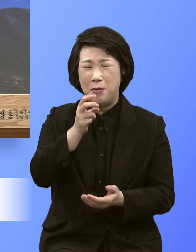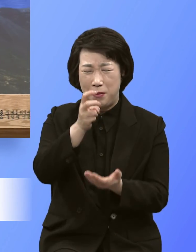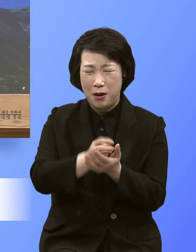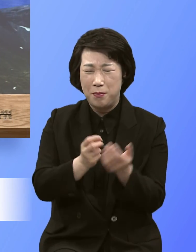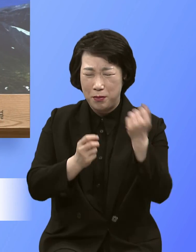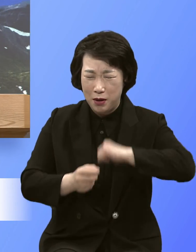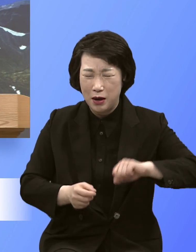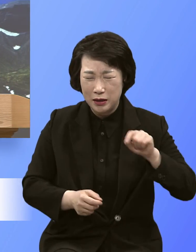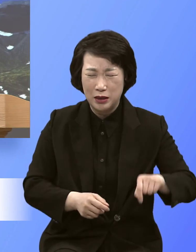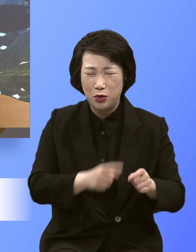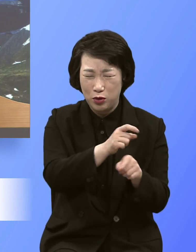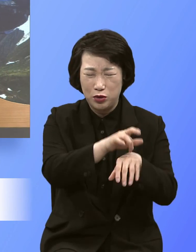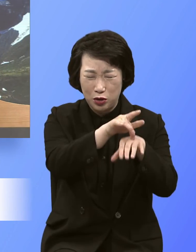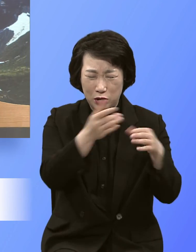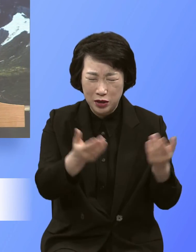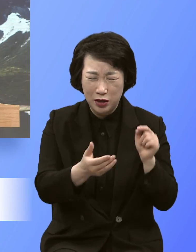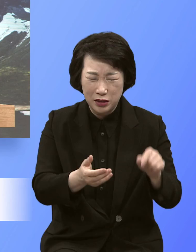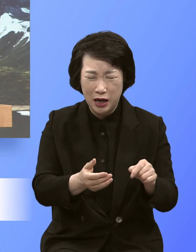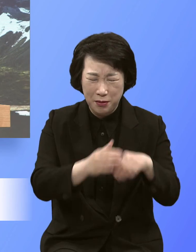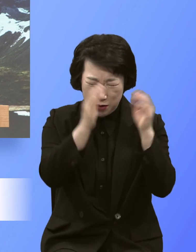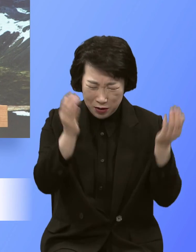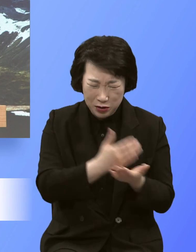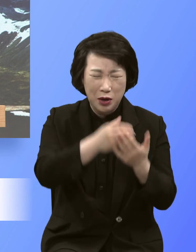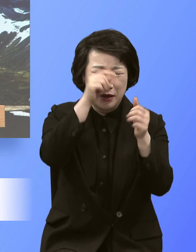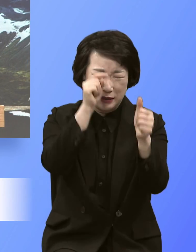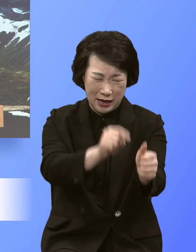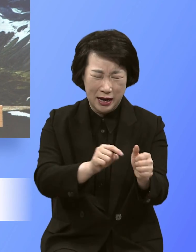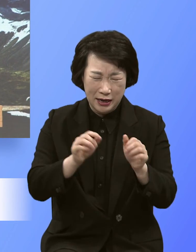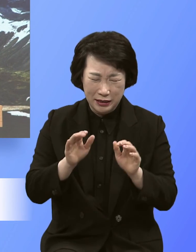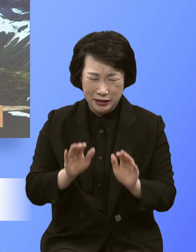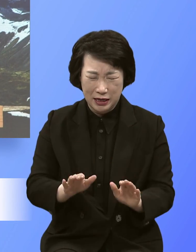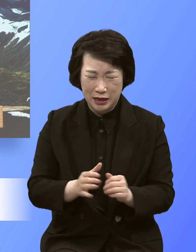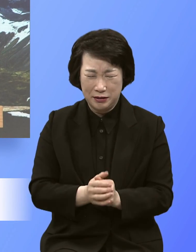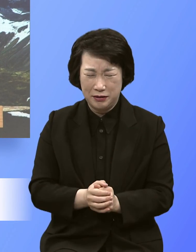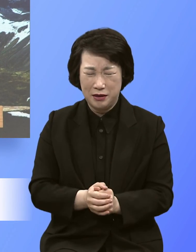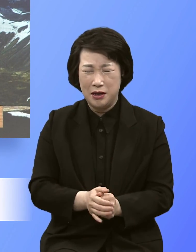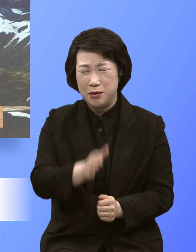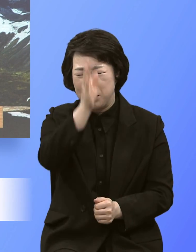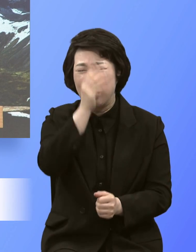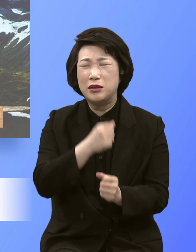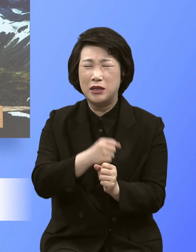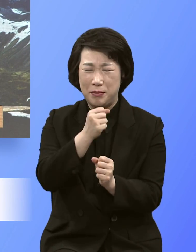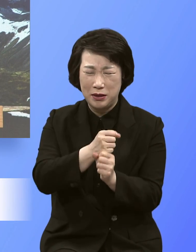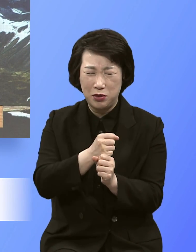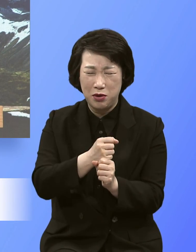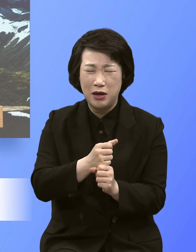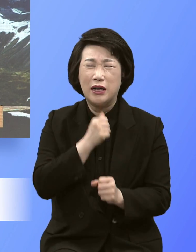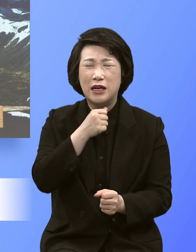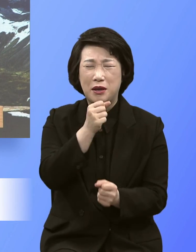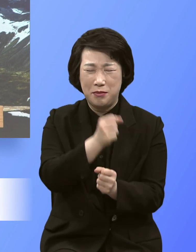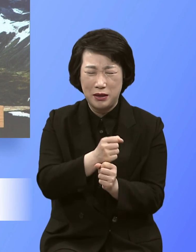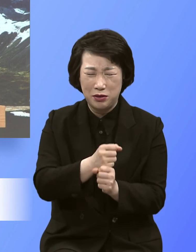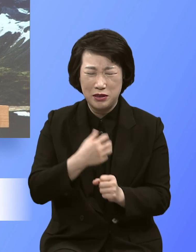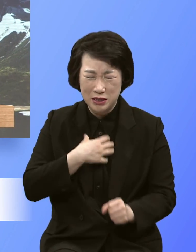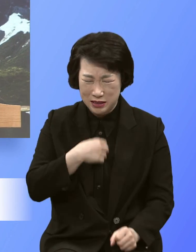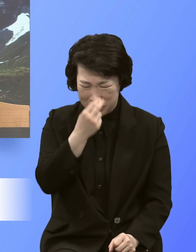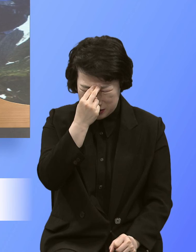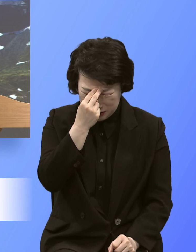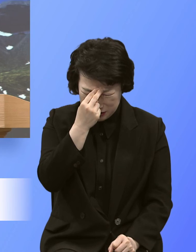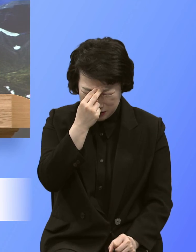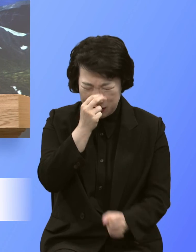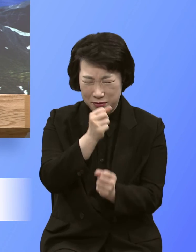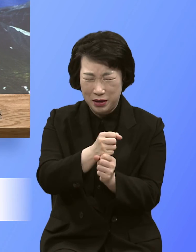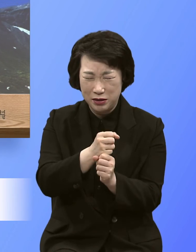질서를 파괴한 마귀 사단 귀신을 쫓아내라. 병들게 하고 가난하게 하고 염려